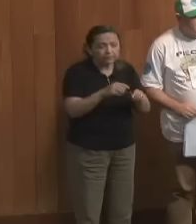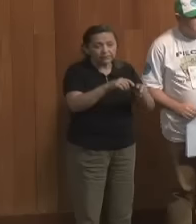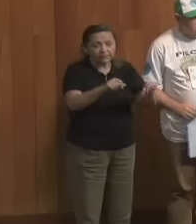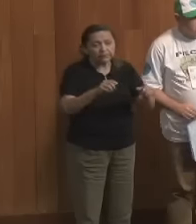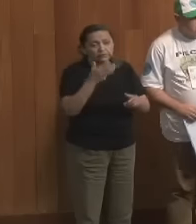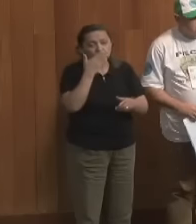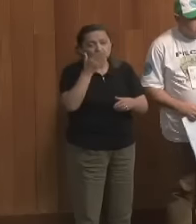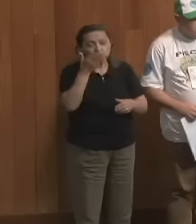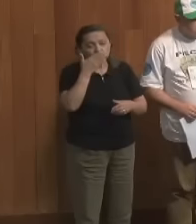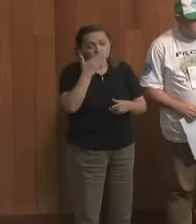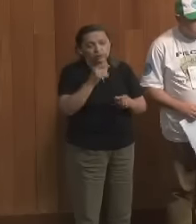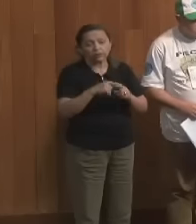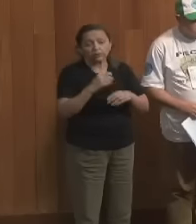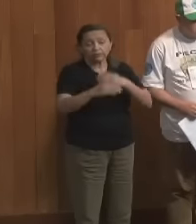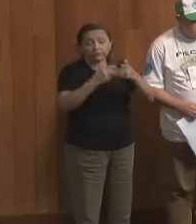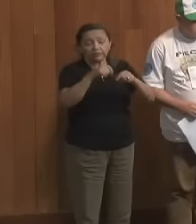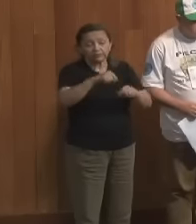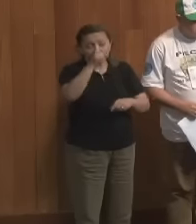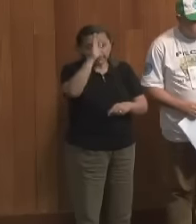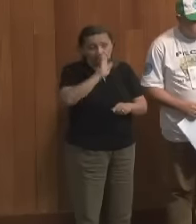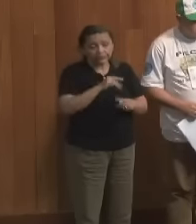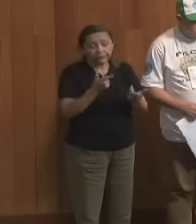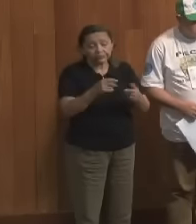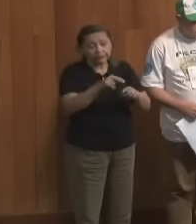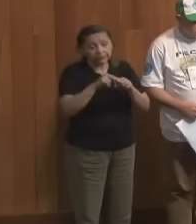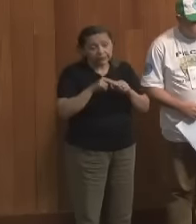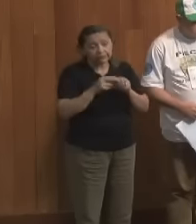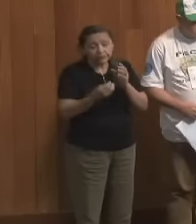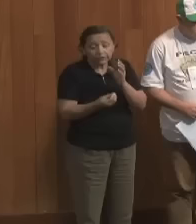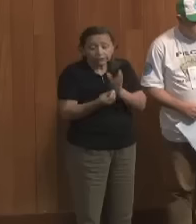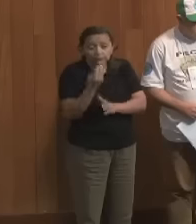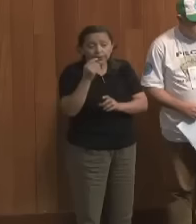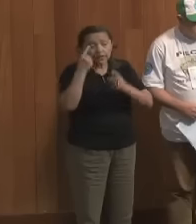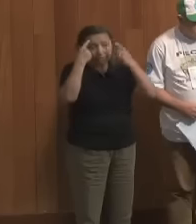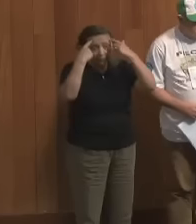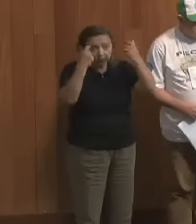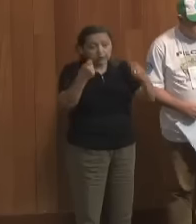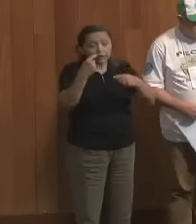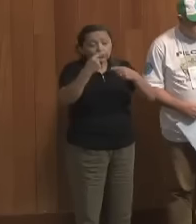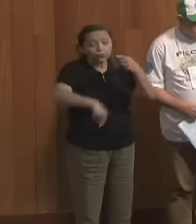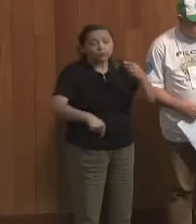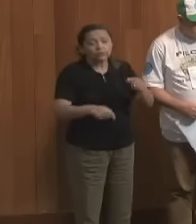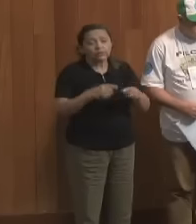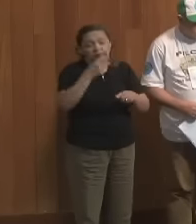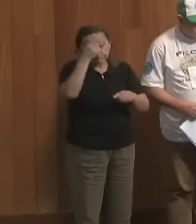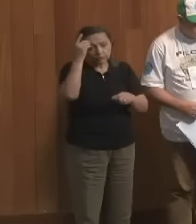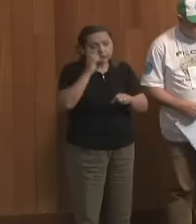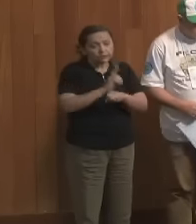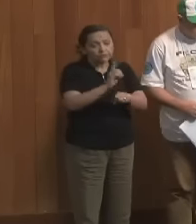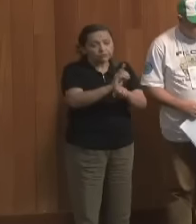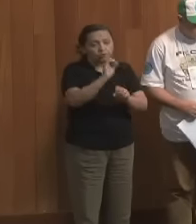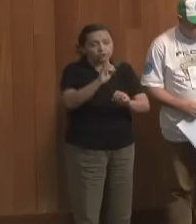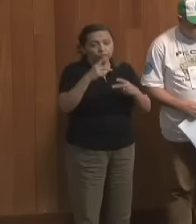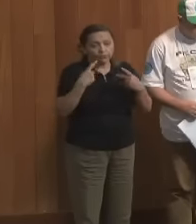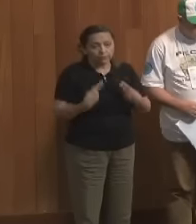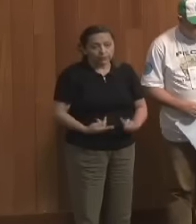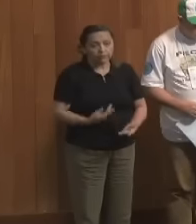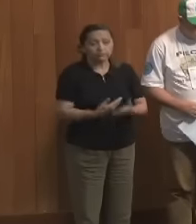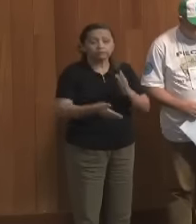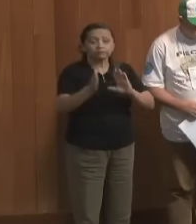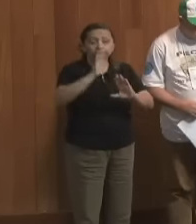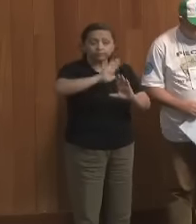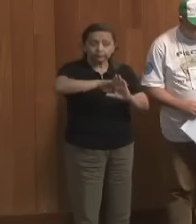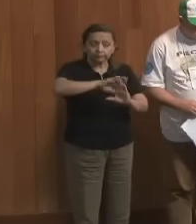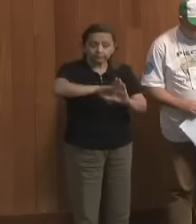são as causas que estruturam a violência contra defensores de direitos humanos. Por outro lado,